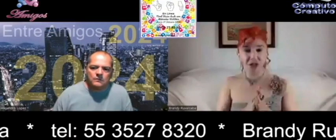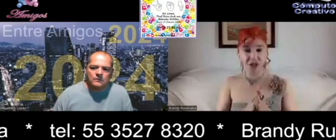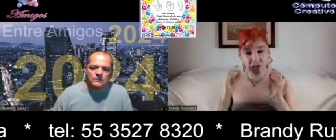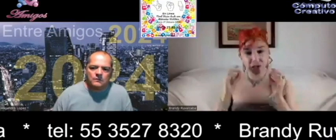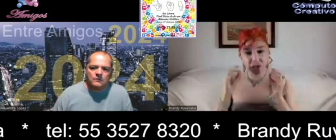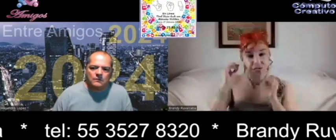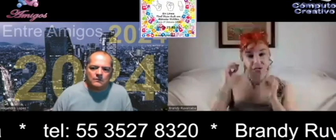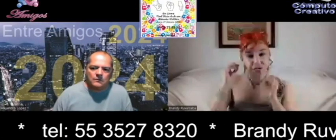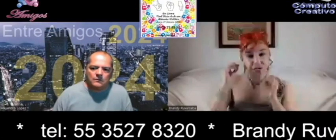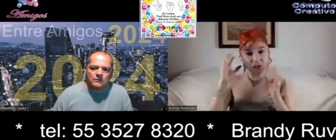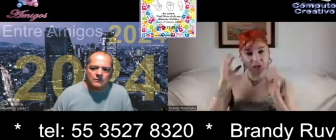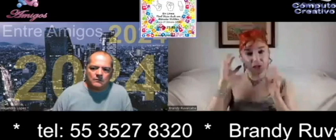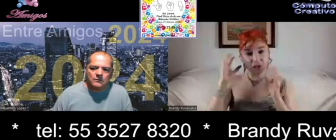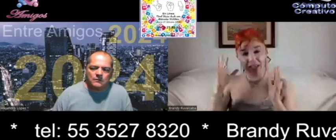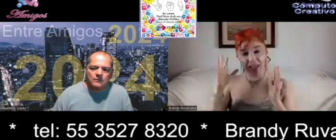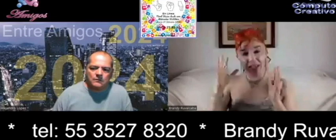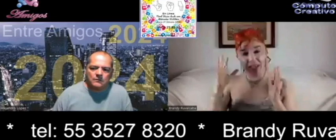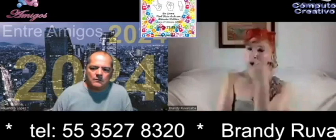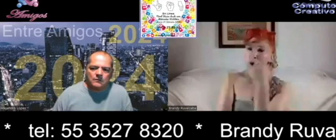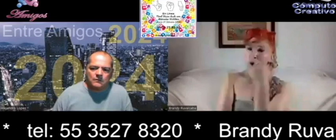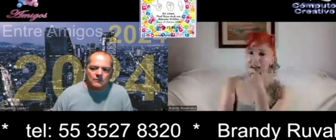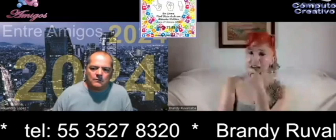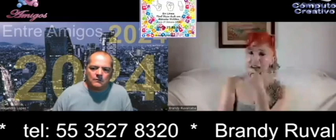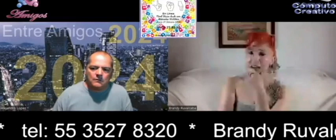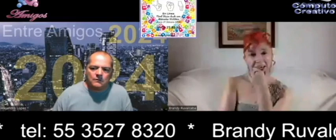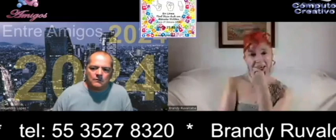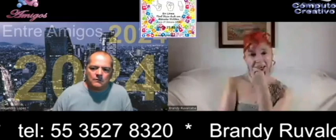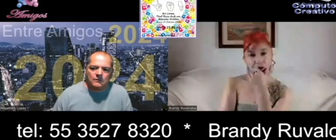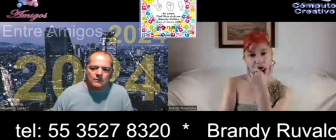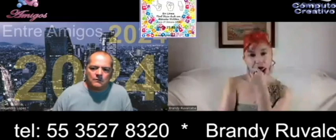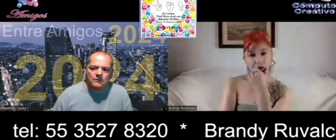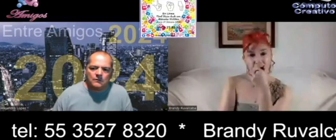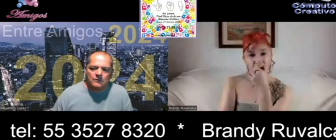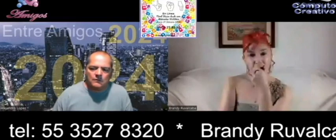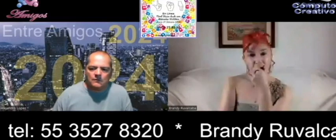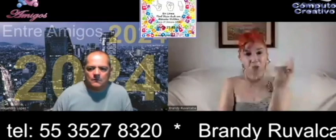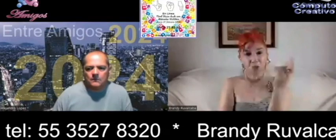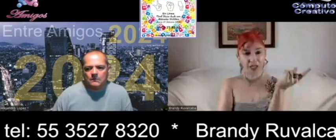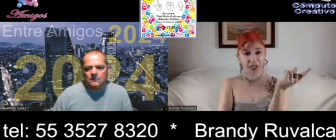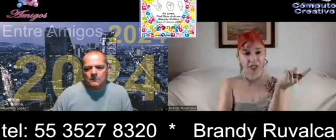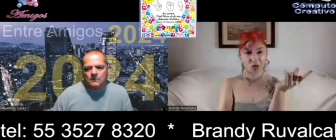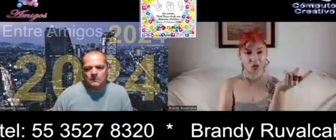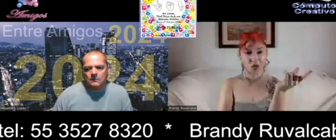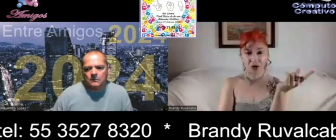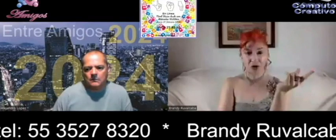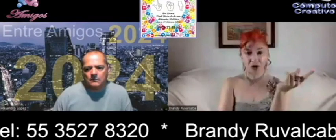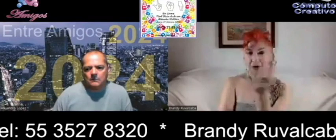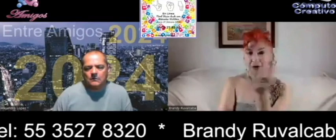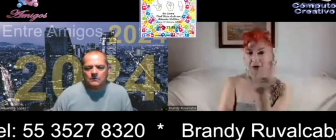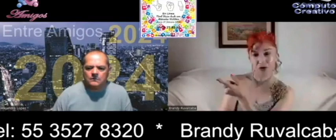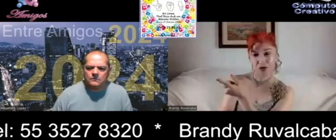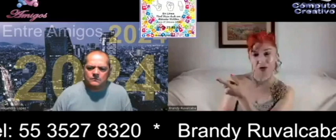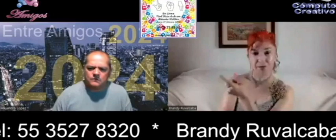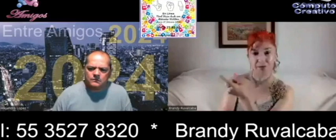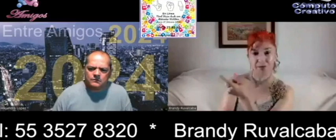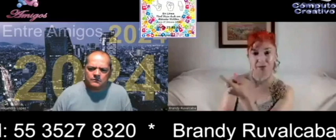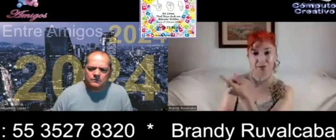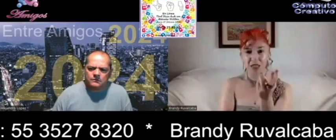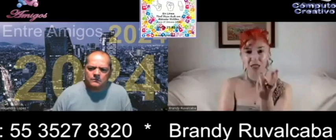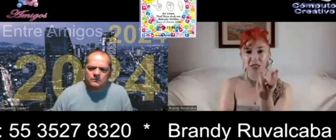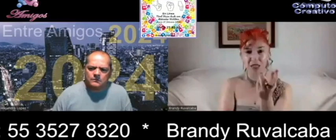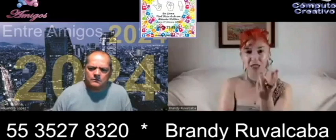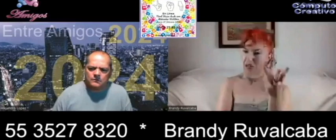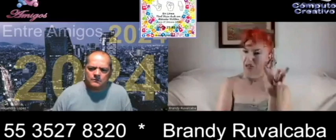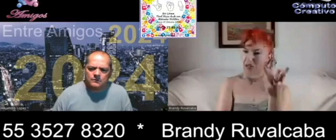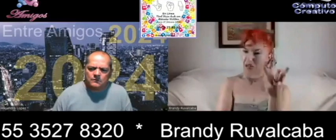a que una persona sorda de pronto un día escuche y te diga, oye Alejandro, pero ¿por qué tú y la persona en Rusia y la